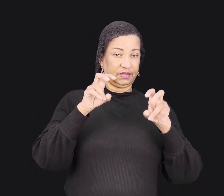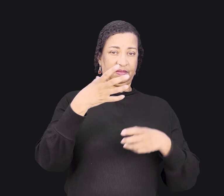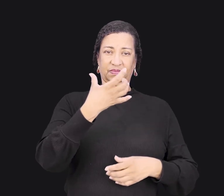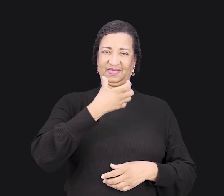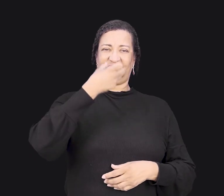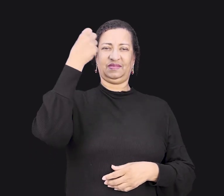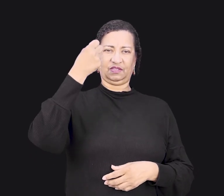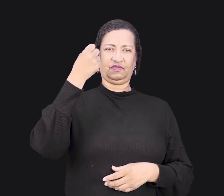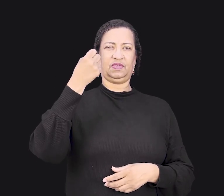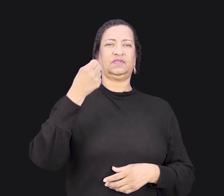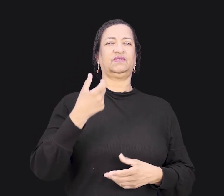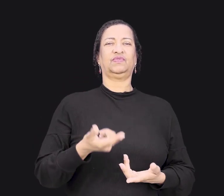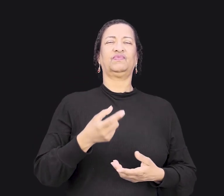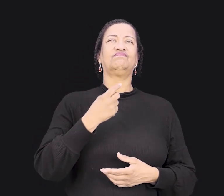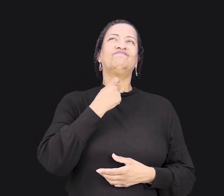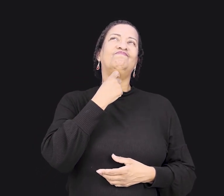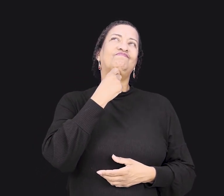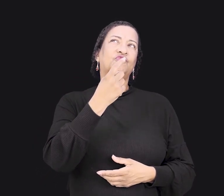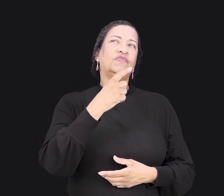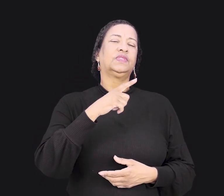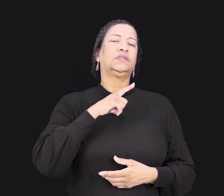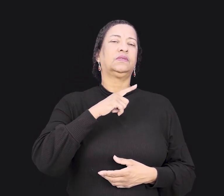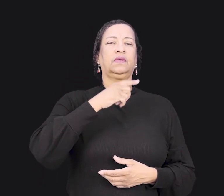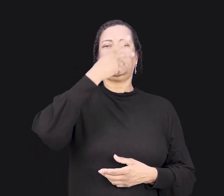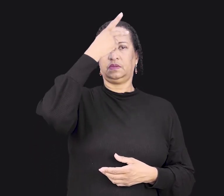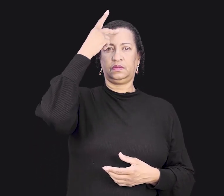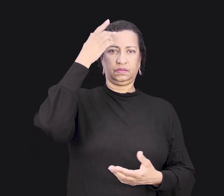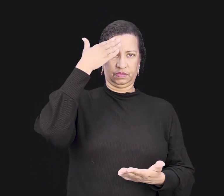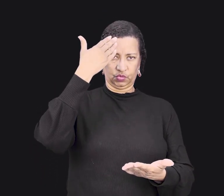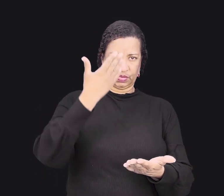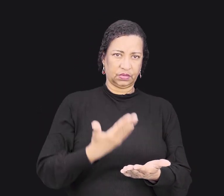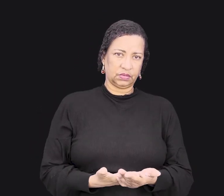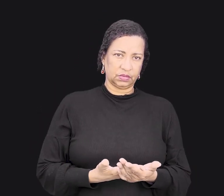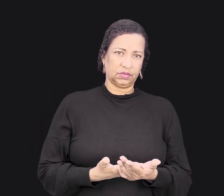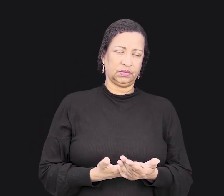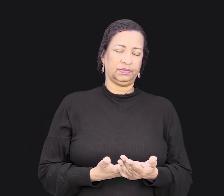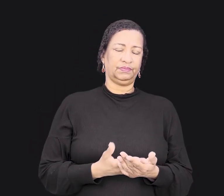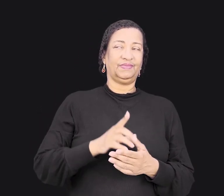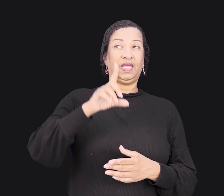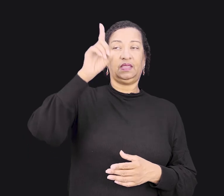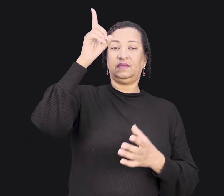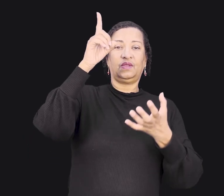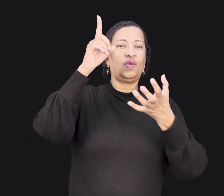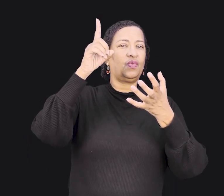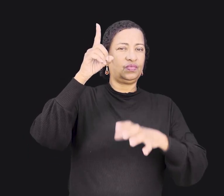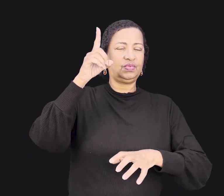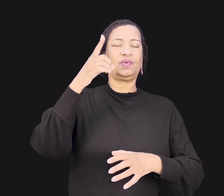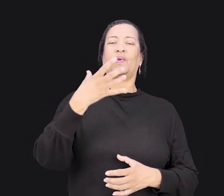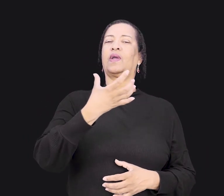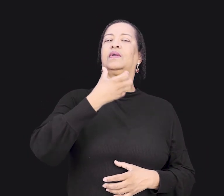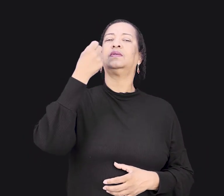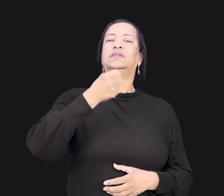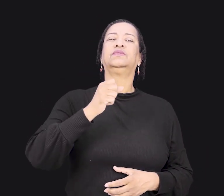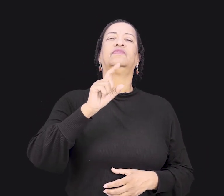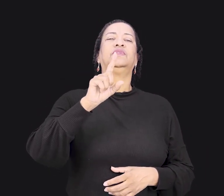salvação fosse uma dúvida para os que creem. Portanto, ele não quer que a questão da salvação seja uma